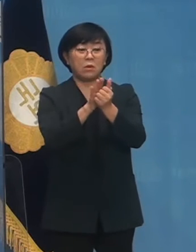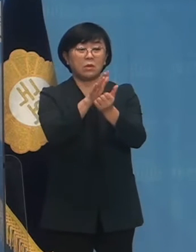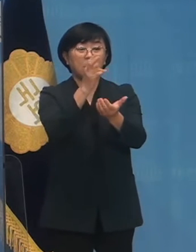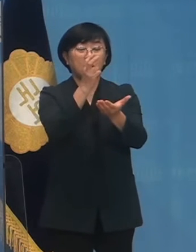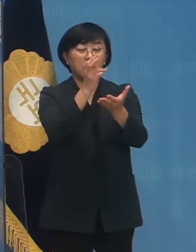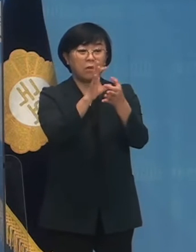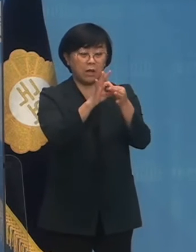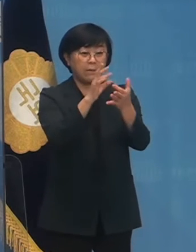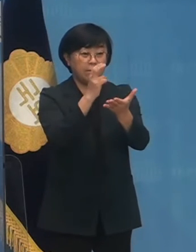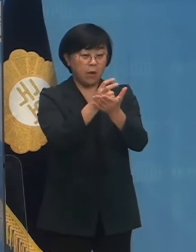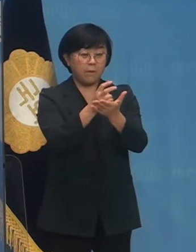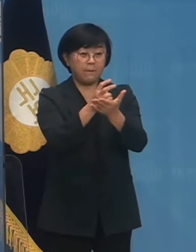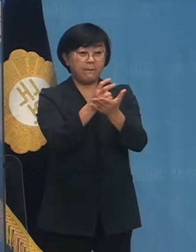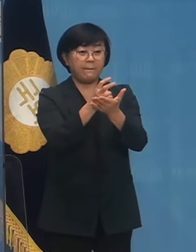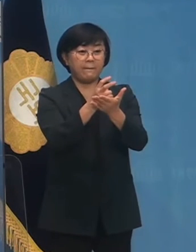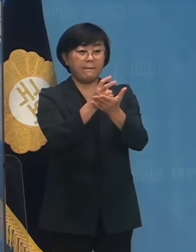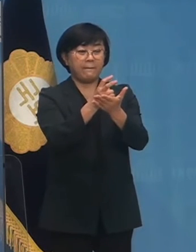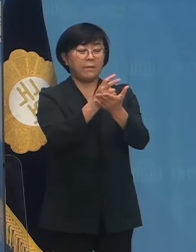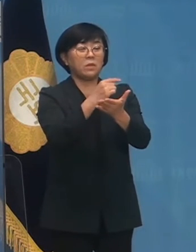법률 일명